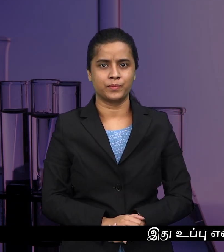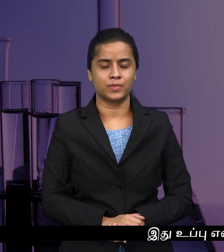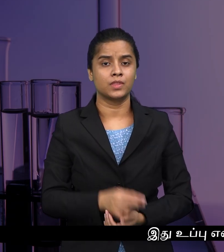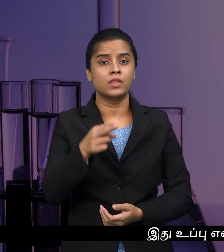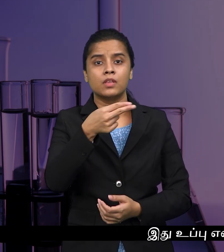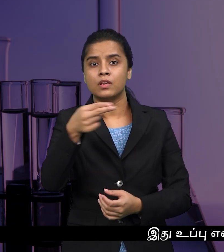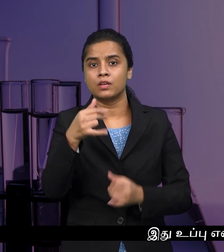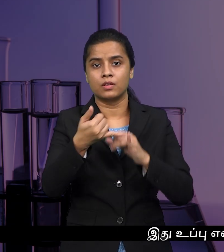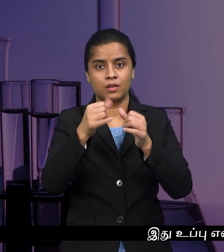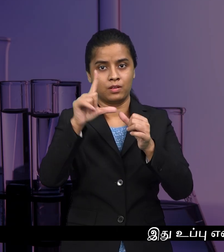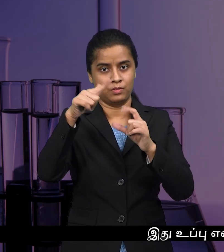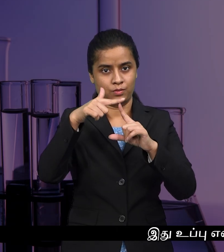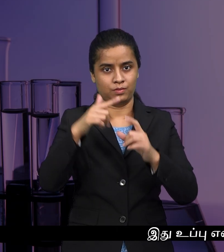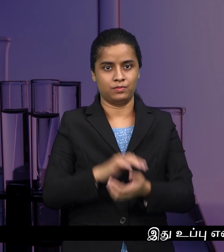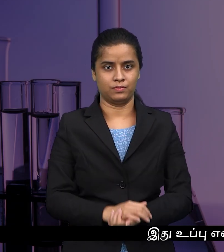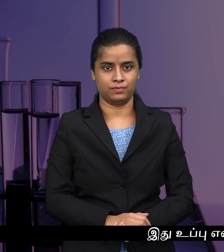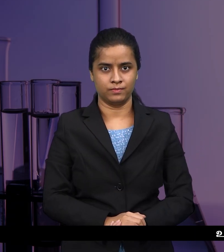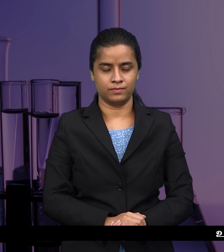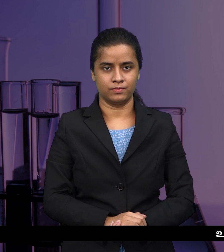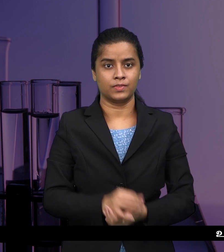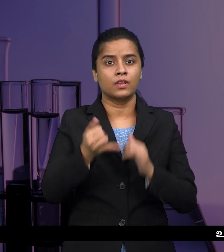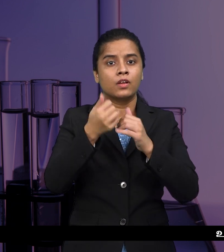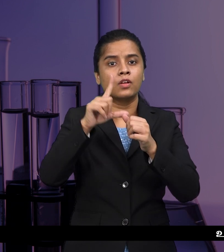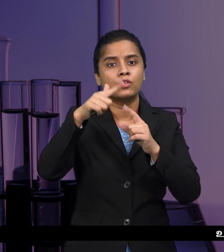இது உப்பு என்று அழைக்கப்படுகிறது. உப்பு அமிலம்,